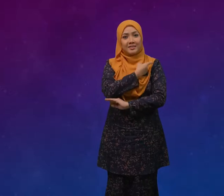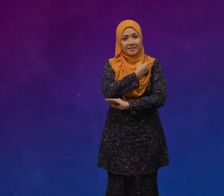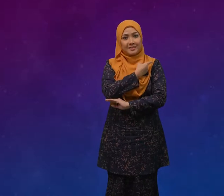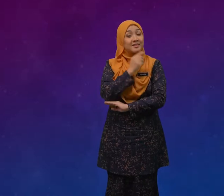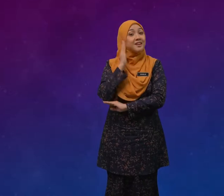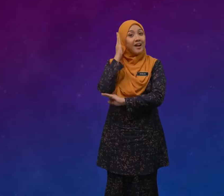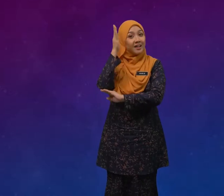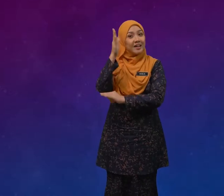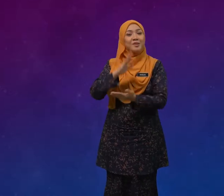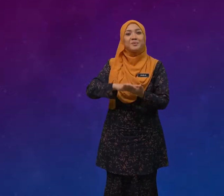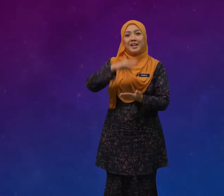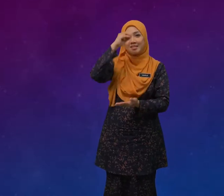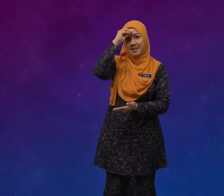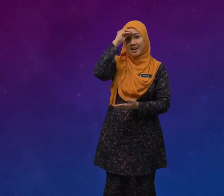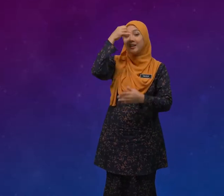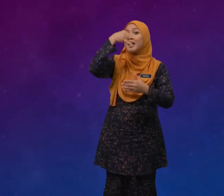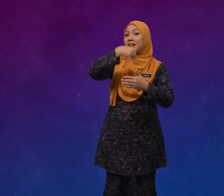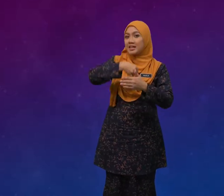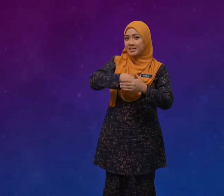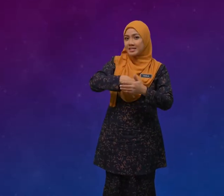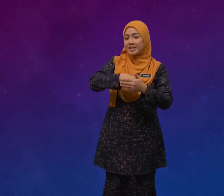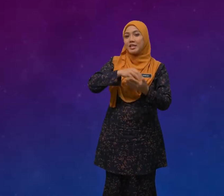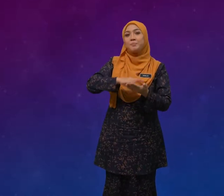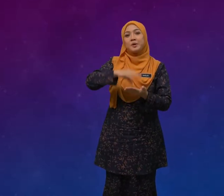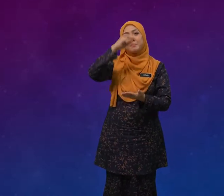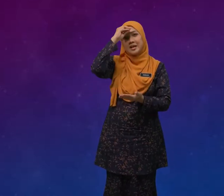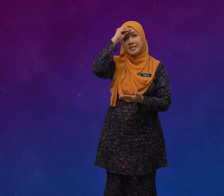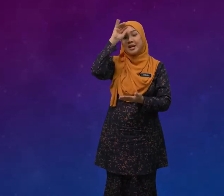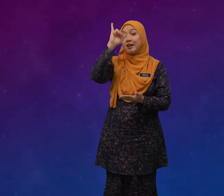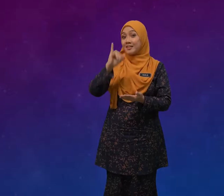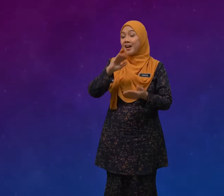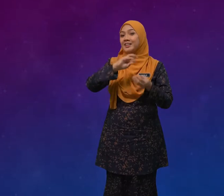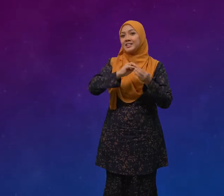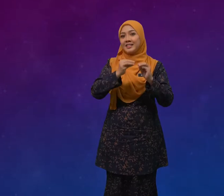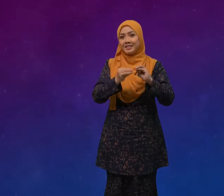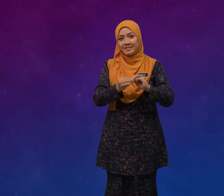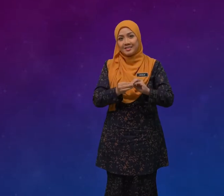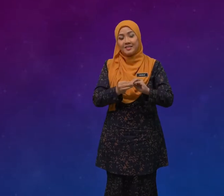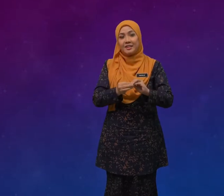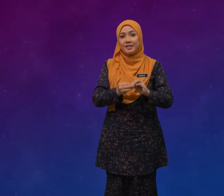kita akan belajar isi pembelajaran yang ketiga,